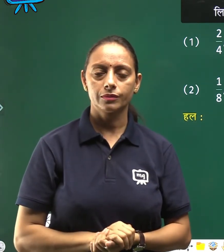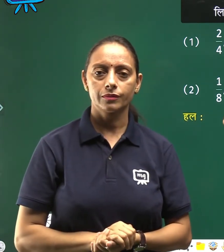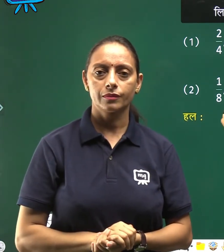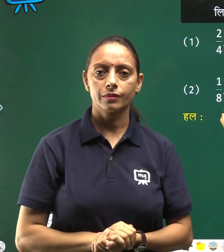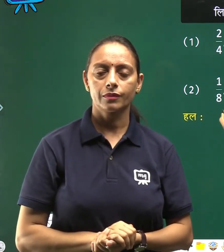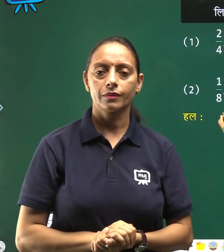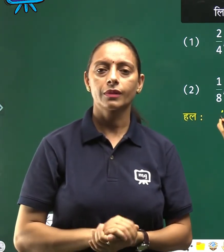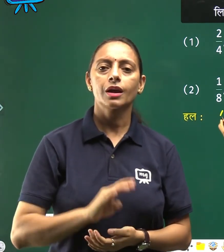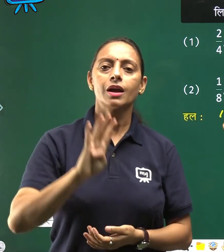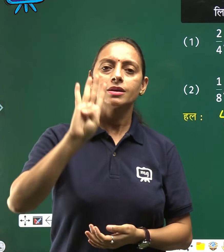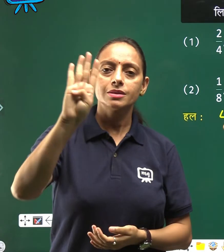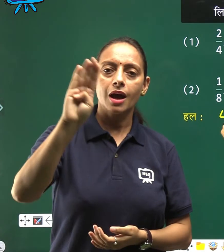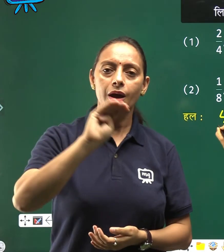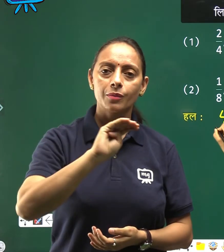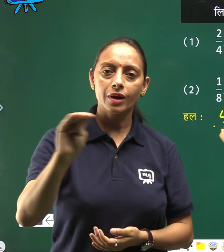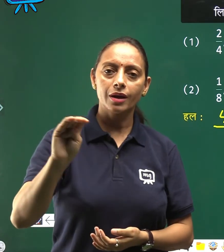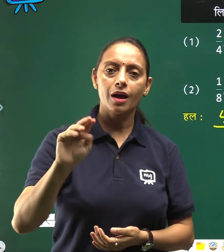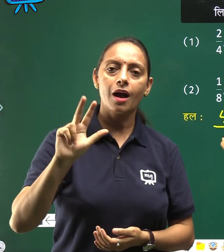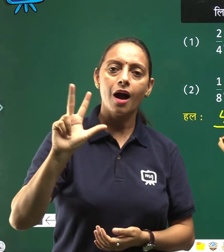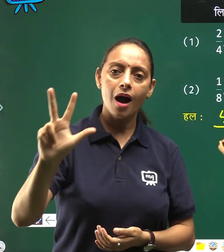चार बटा आठ,